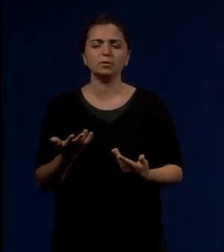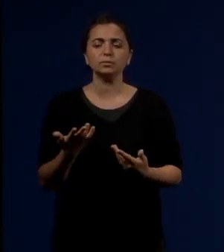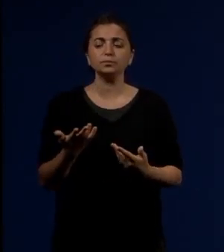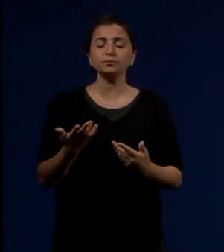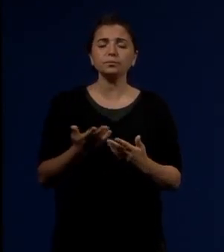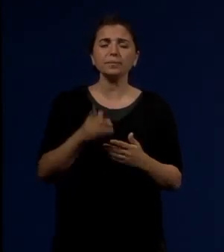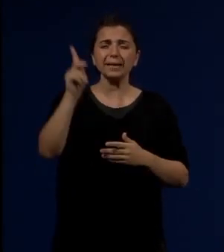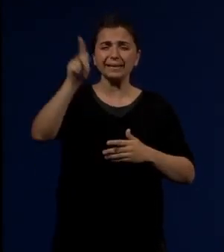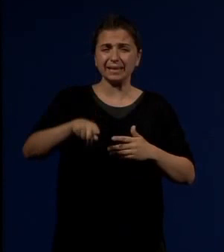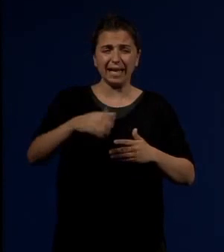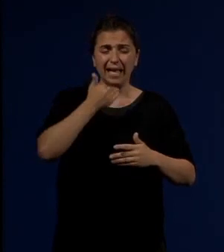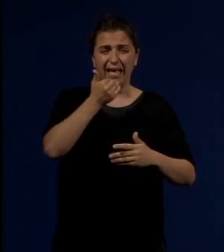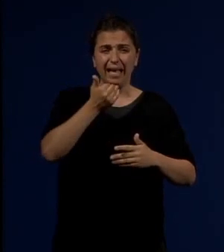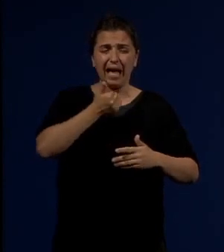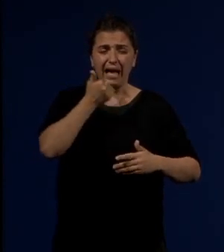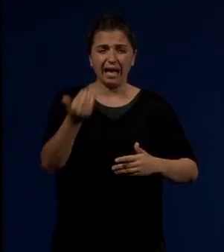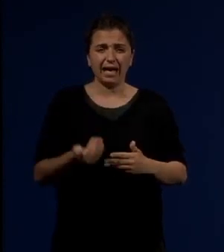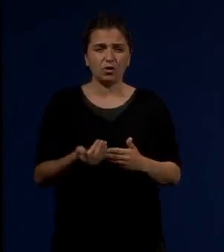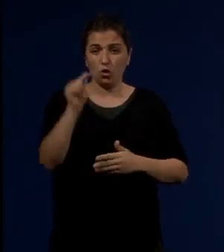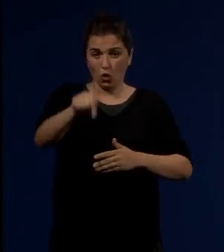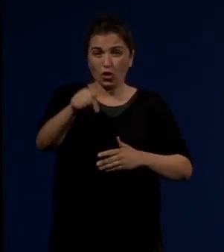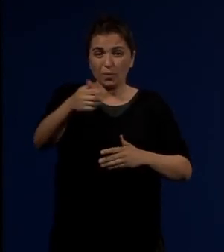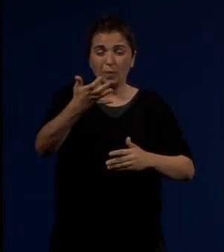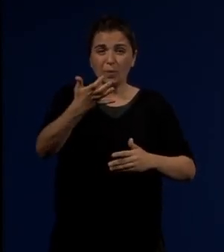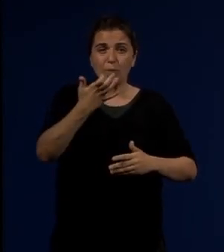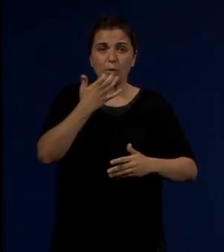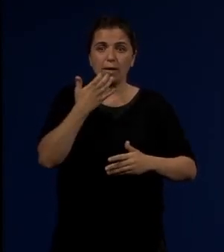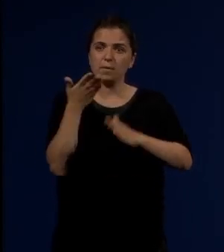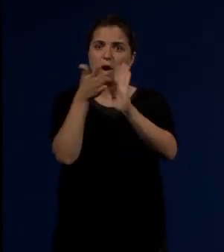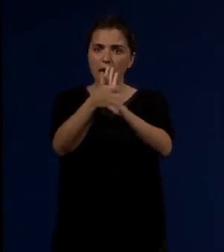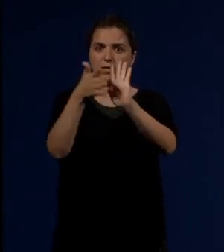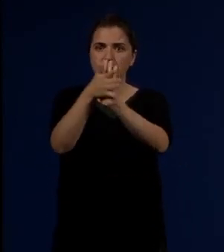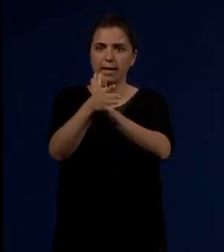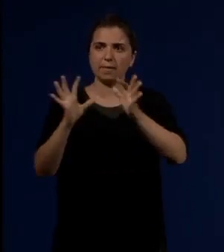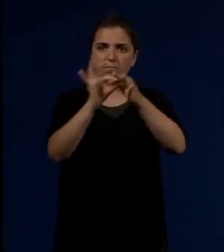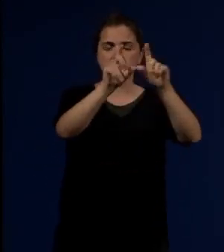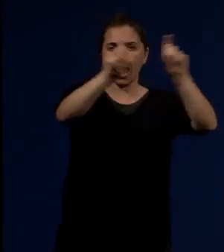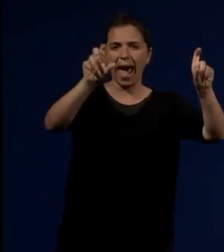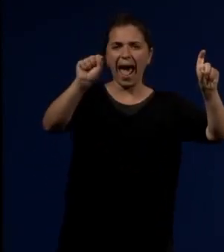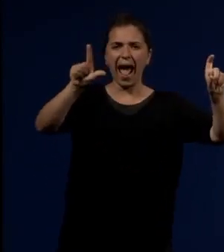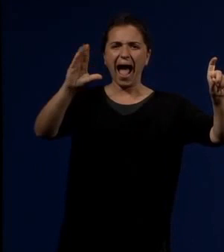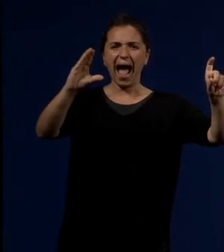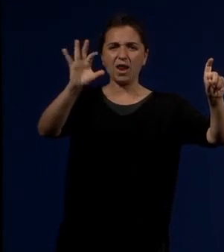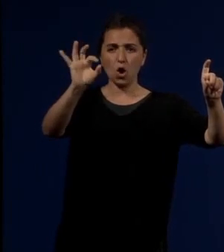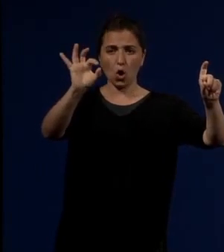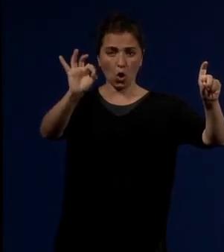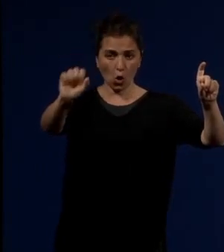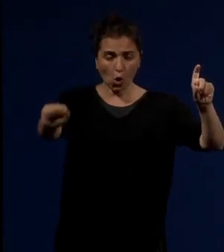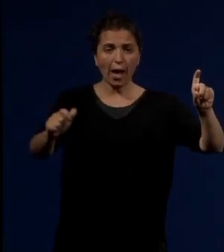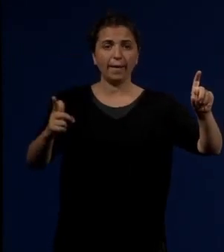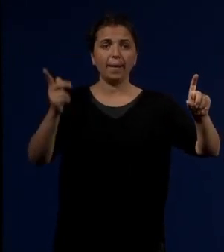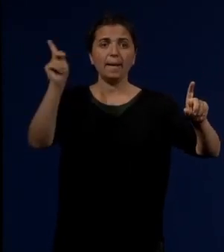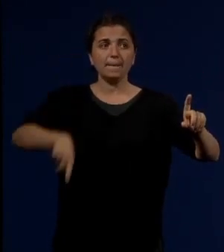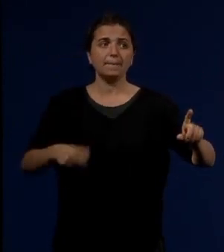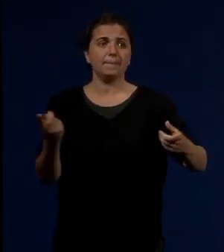realmente efectiva para o noso país. Concretamente, agora que estamos na Mariña explicando en relación a Alcoa, para garantir o pechado da cadena de